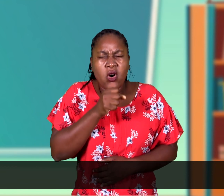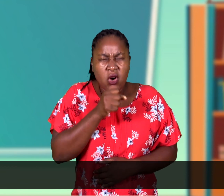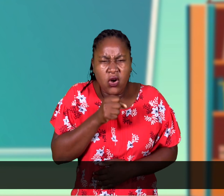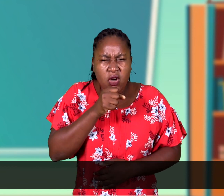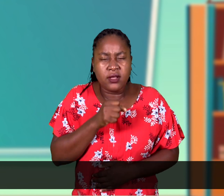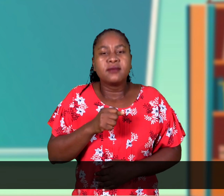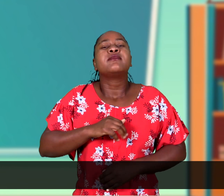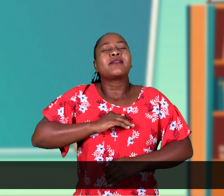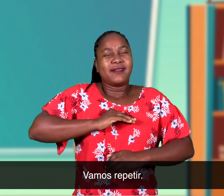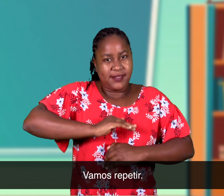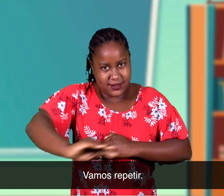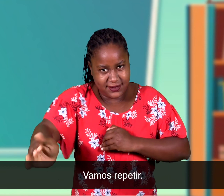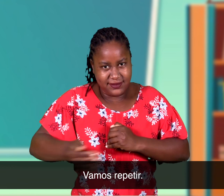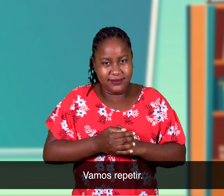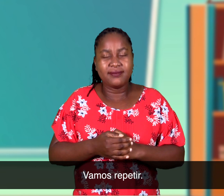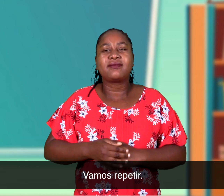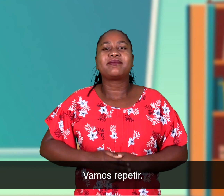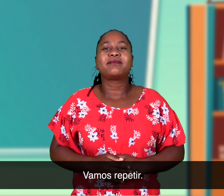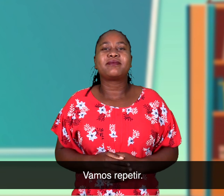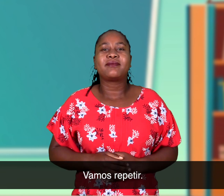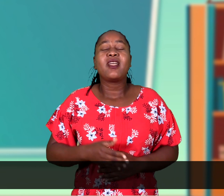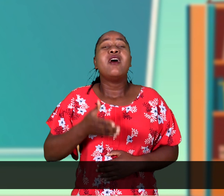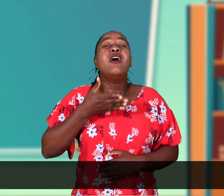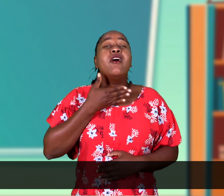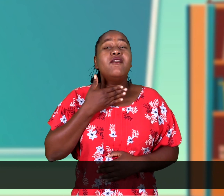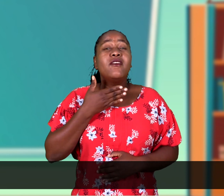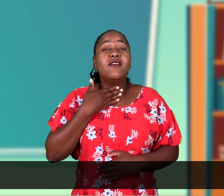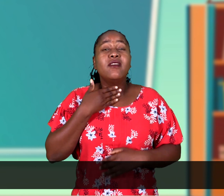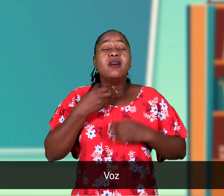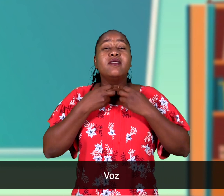gripe. Vamos repetir?